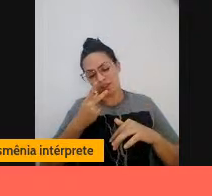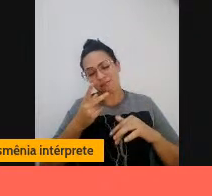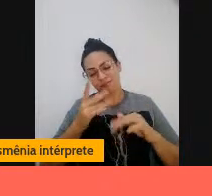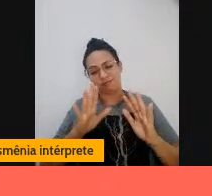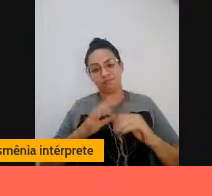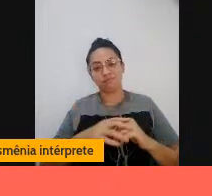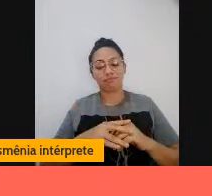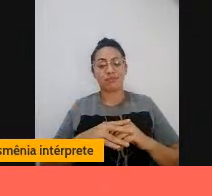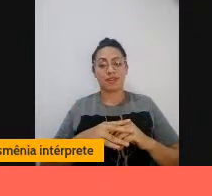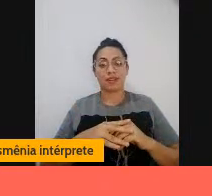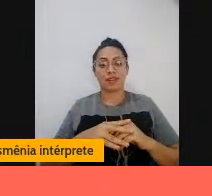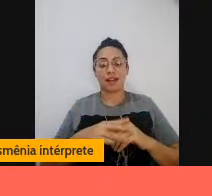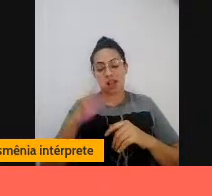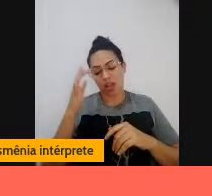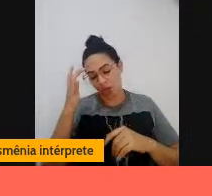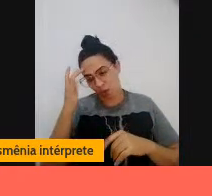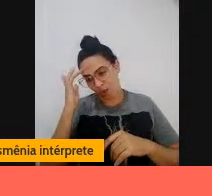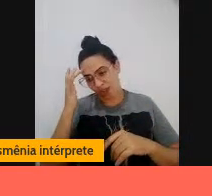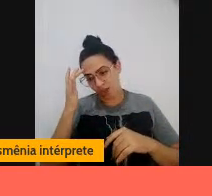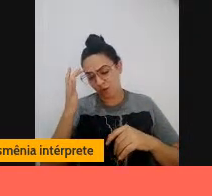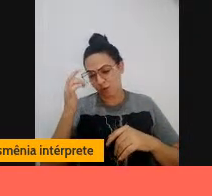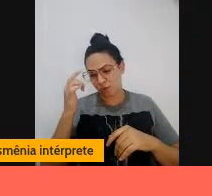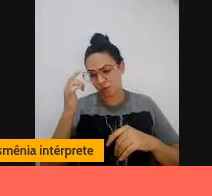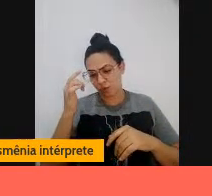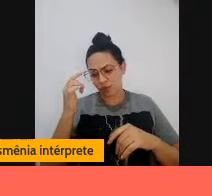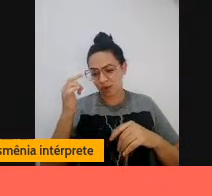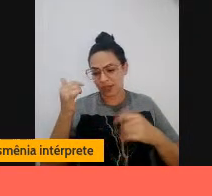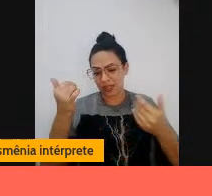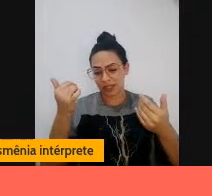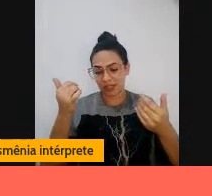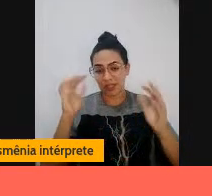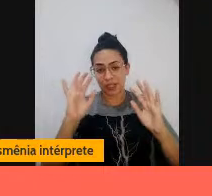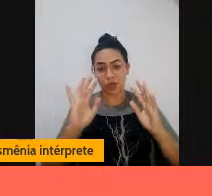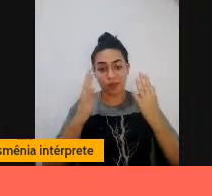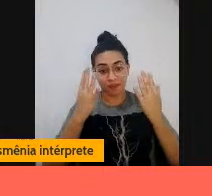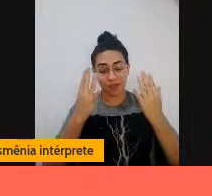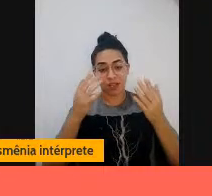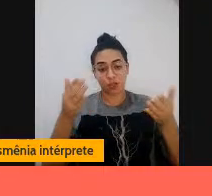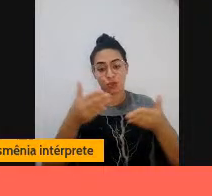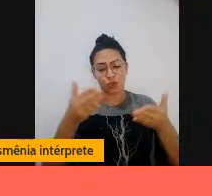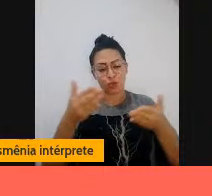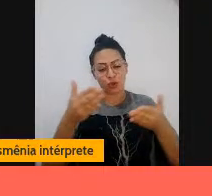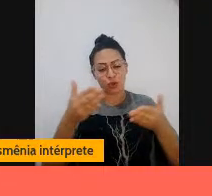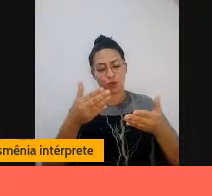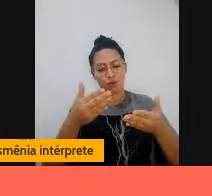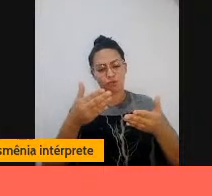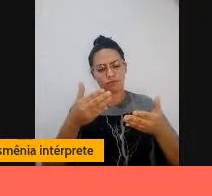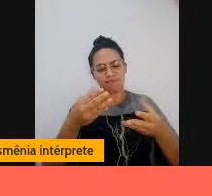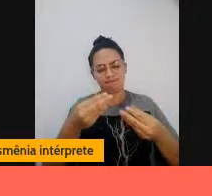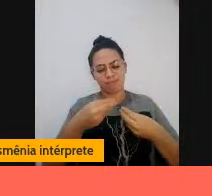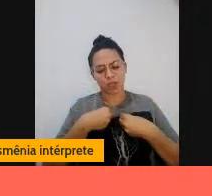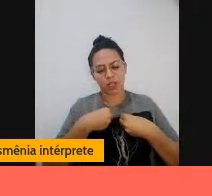mas eu acho que essa mostra CE trouxe para a gente uma experiência para lá de especial.